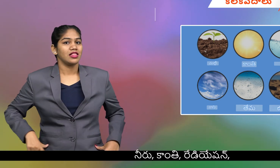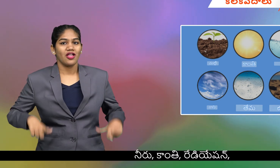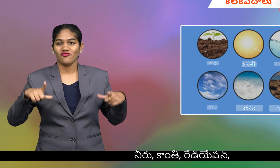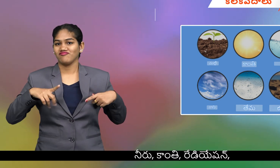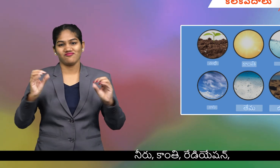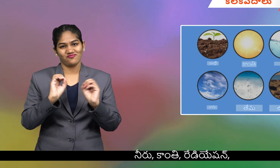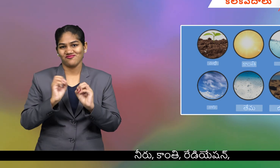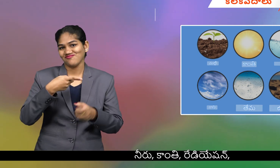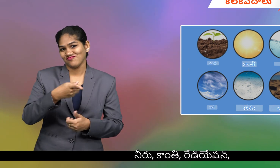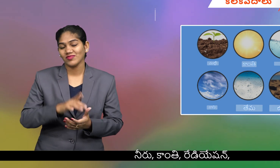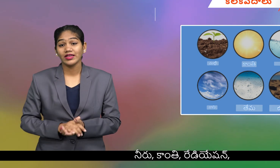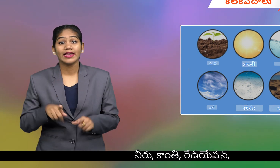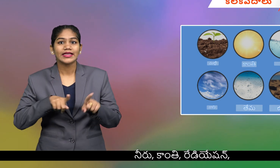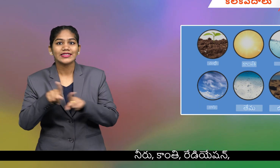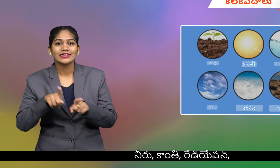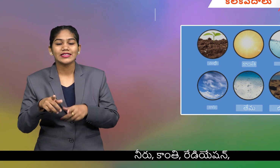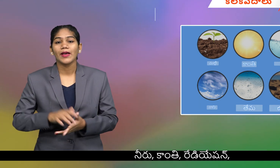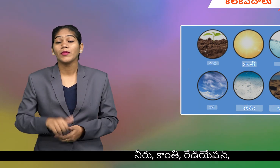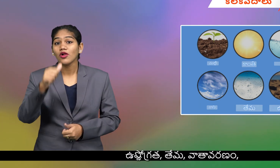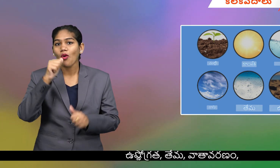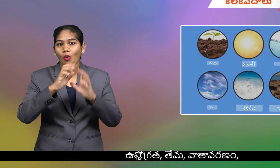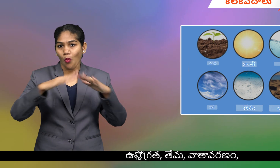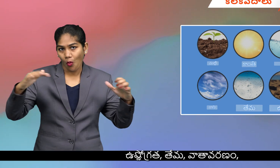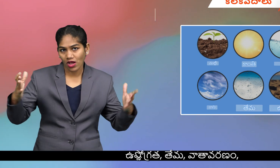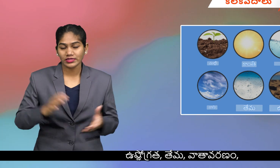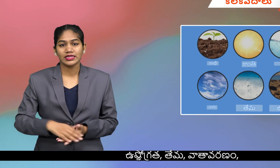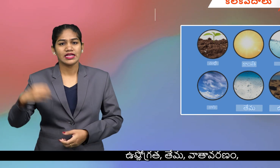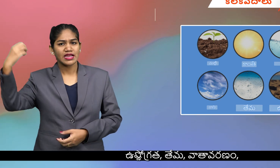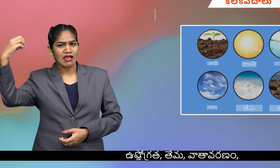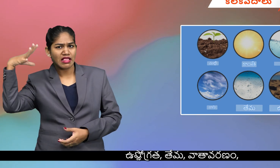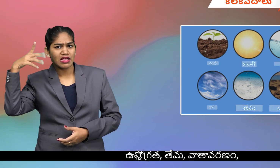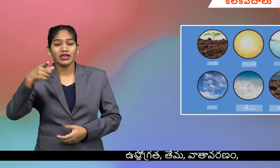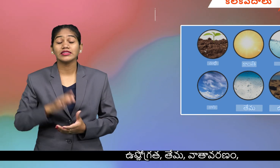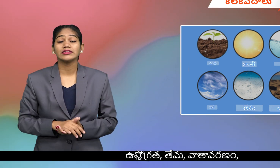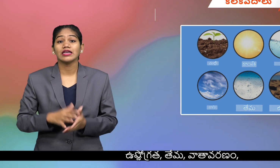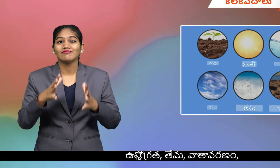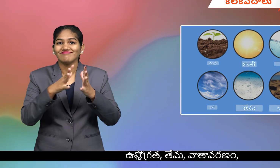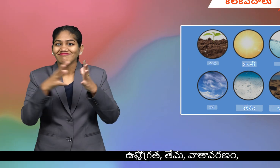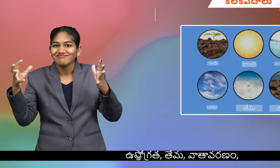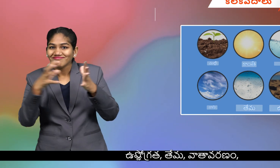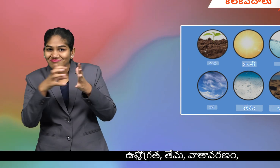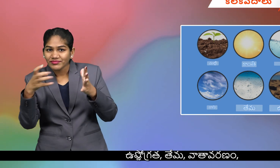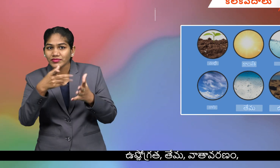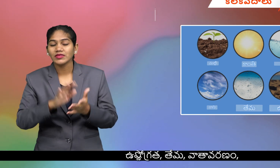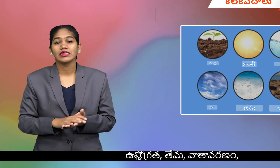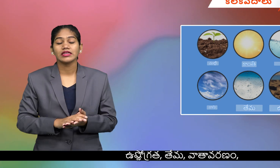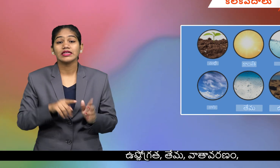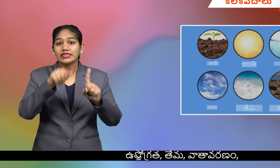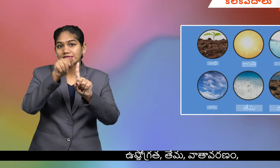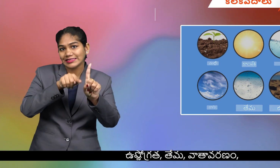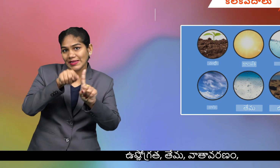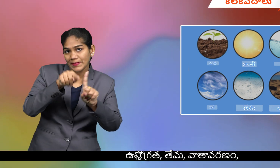నీరు, కాంతి, రేడియేషన్, ఉష్ణోగ్రత, తేమ, వాతావరణం,